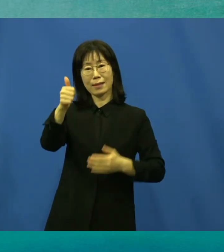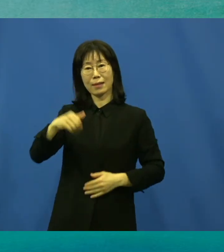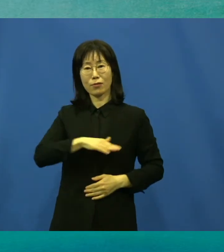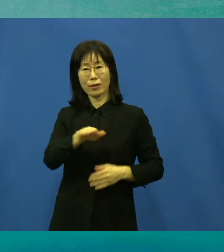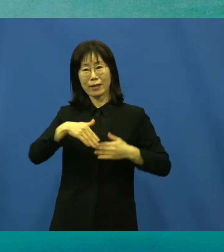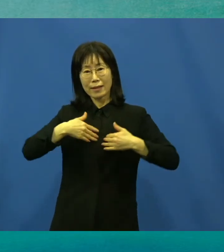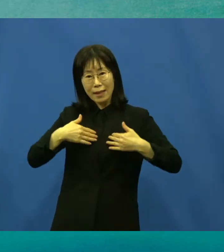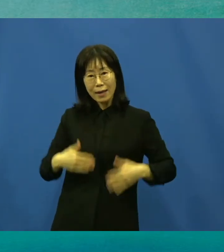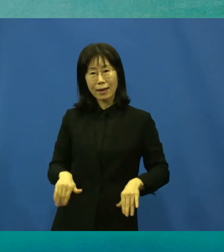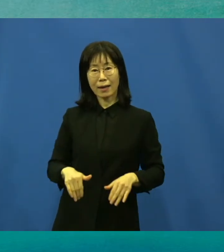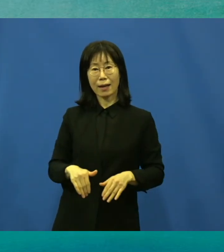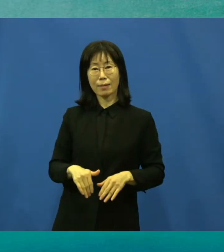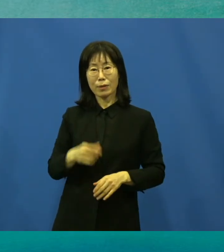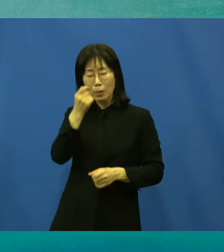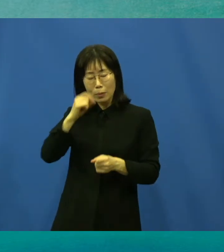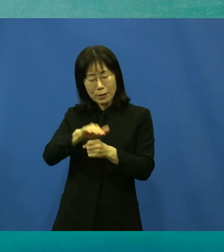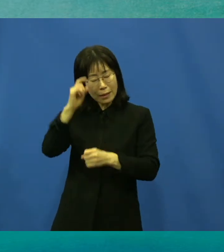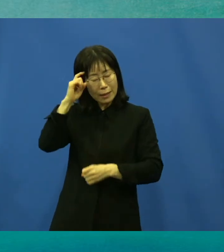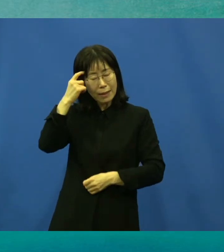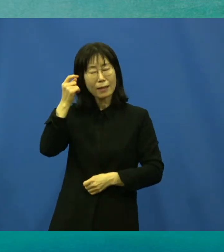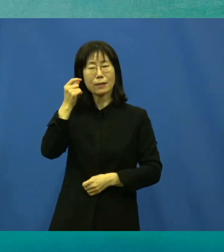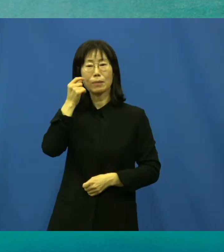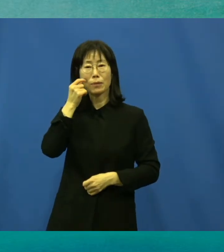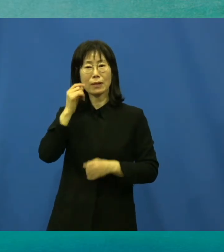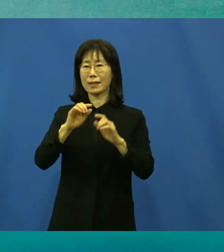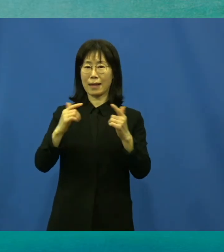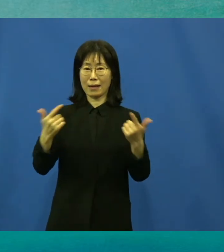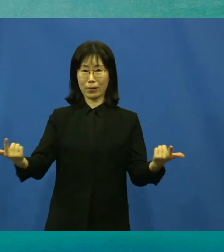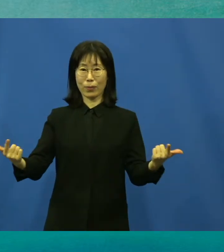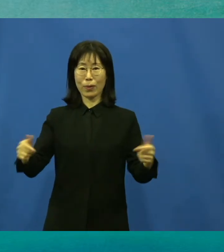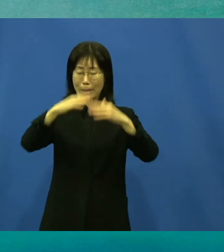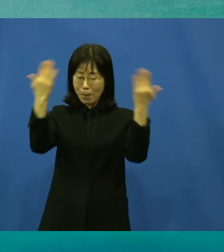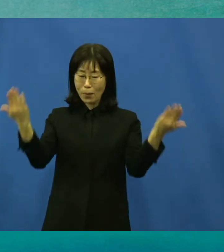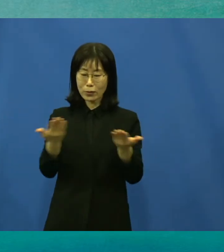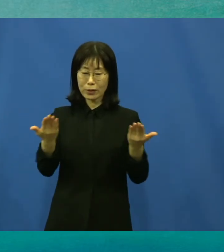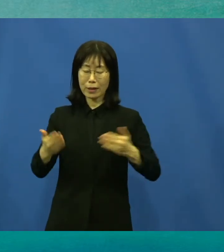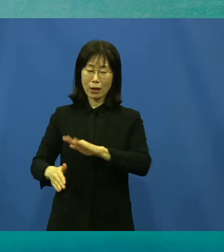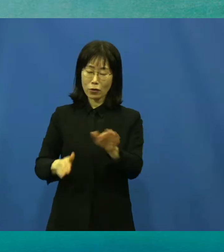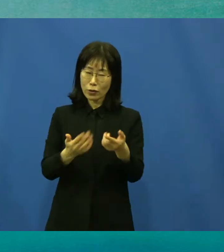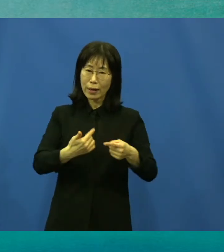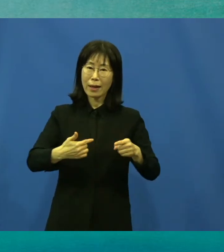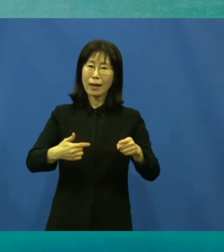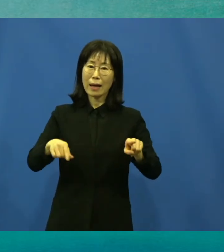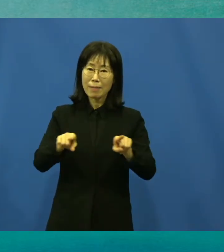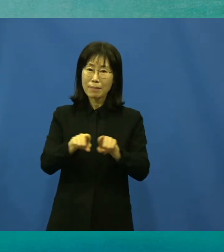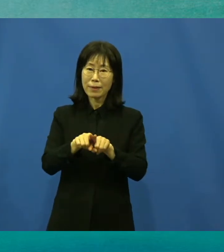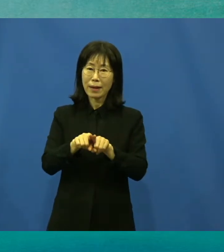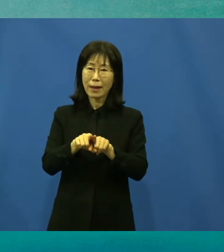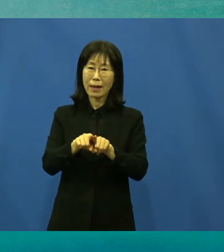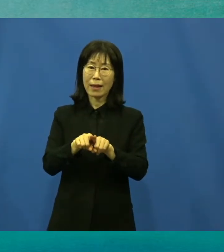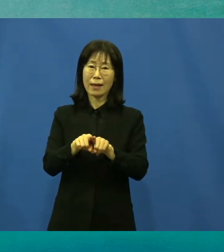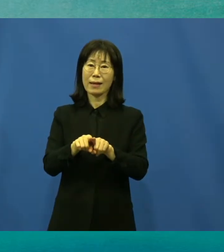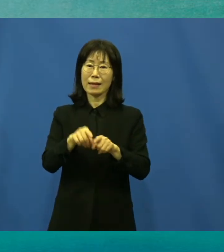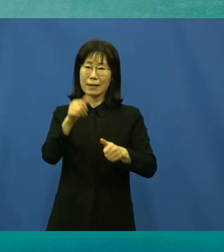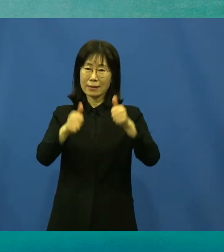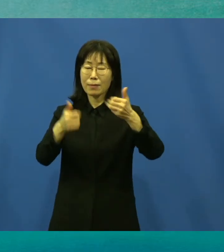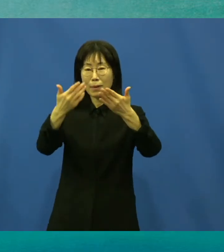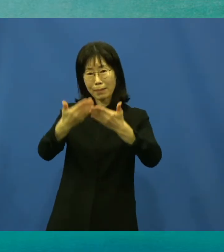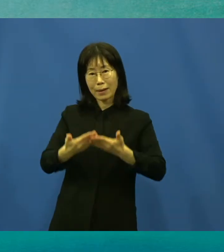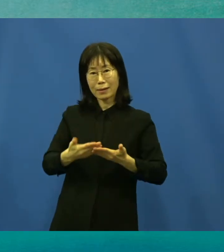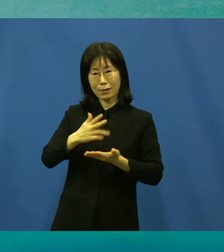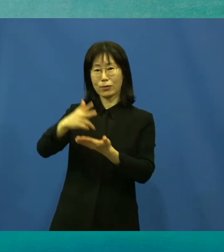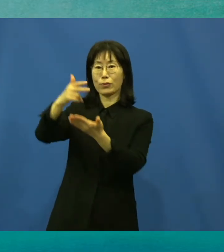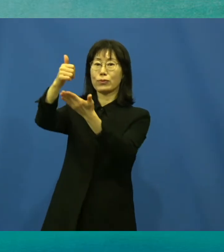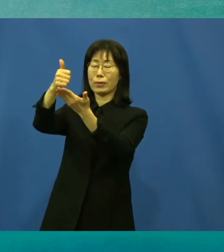동정하지 못하실 리가 아니요 모든 일에 우리와 똑같이 시험을 받으신 이로되. 그러니까